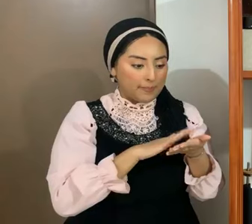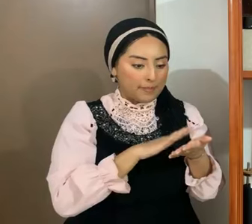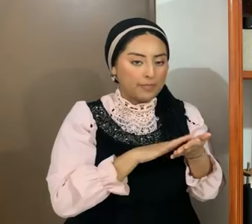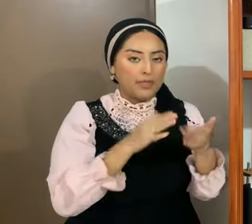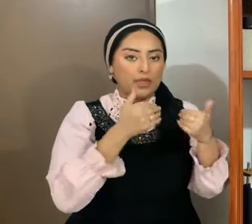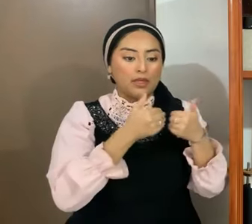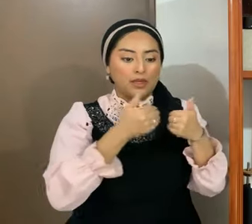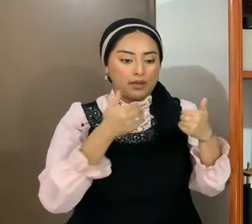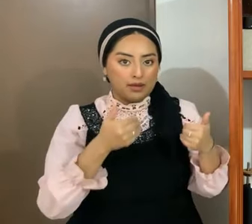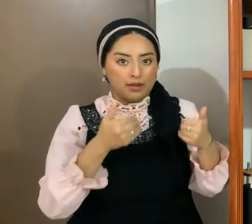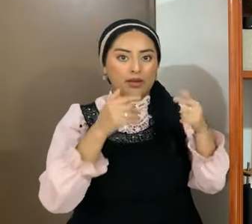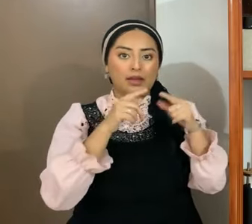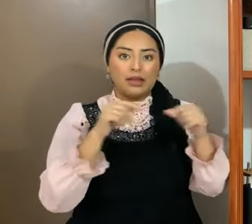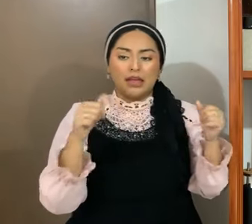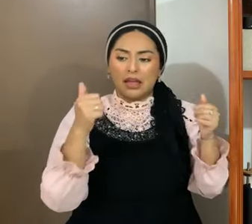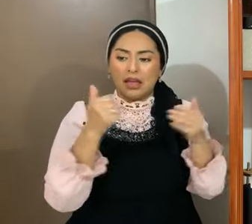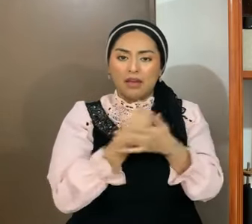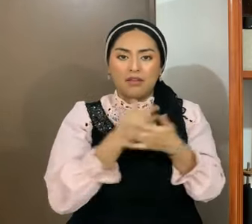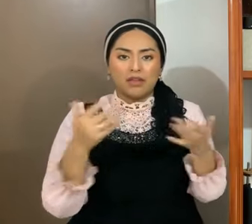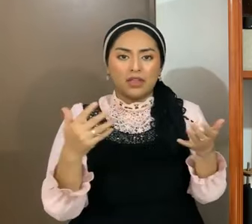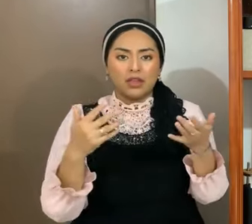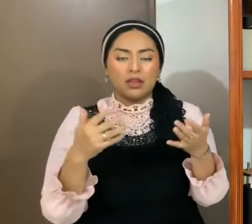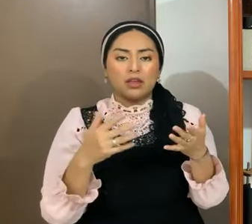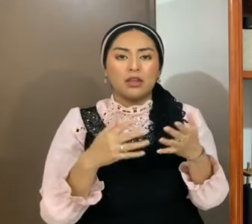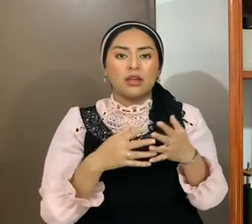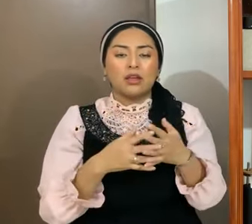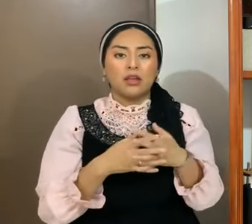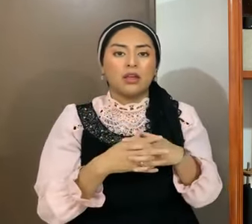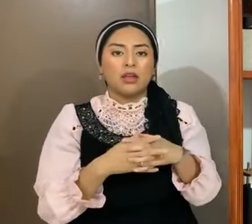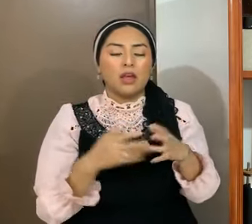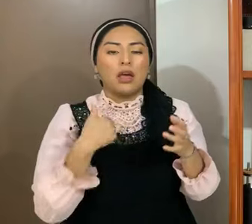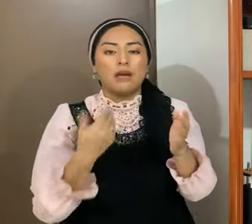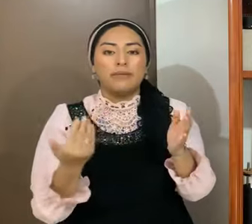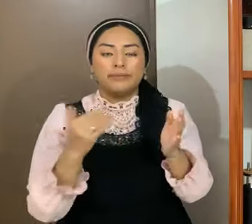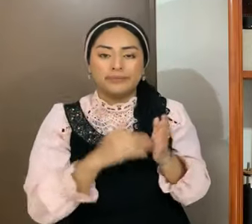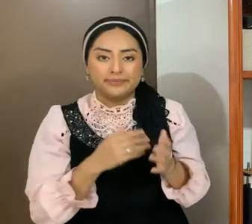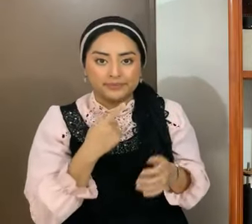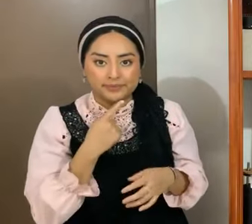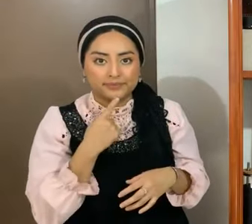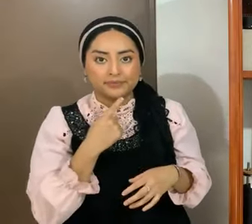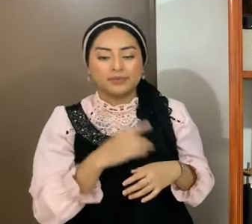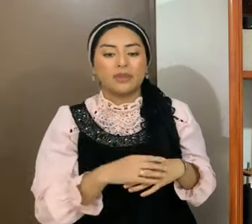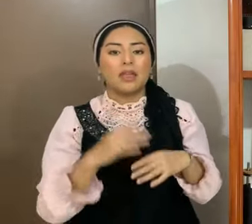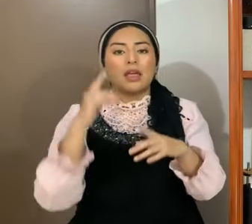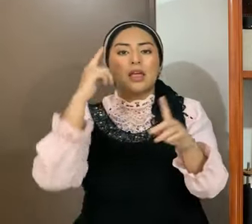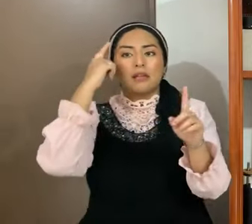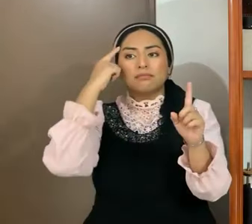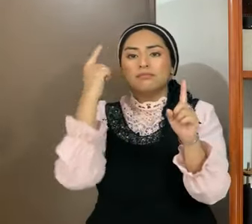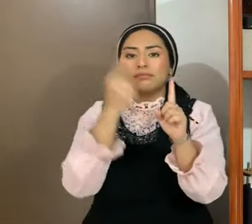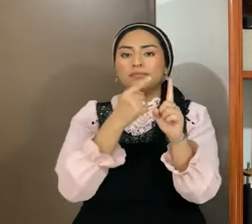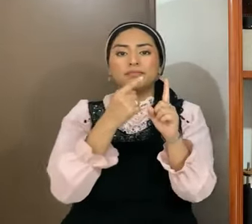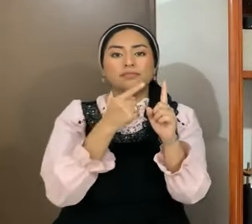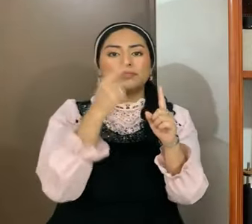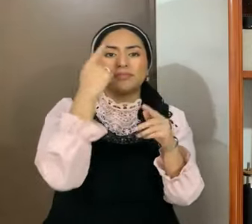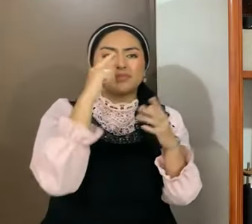que separar, etcétera, etcétera. Y todo esto, amados hermanos, lo vuelvo a repetir, la